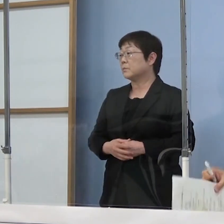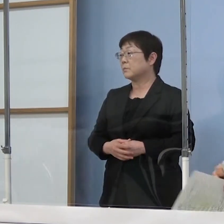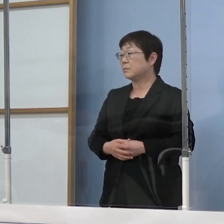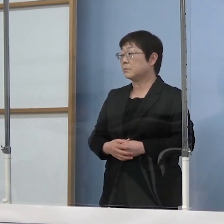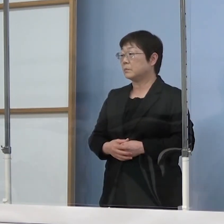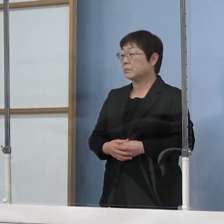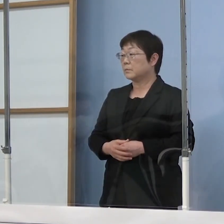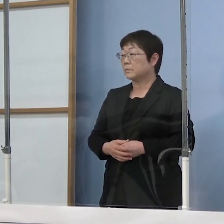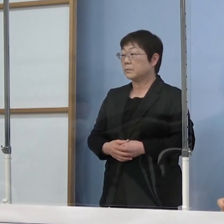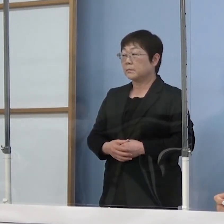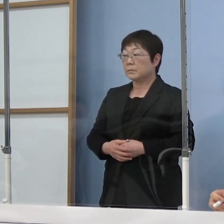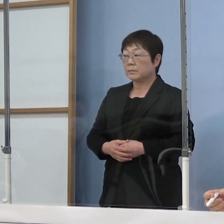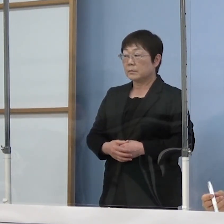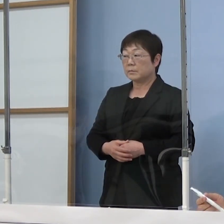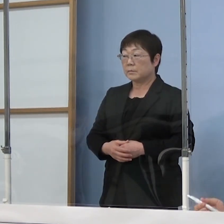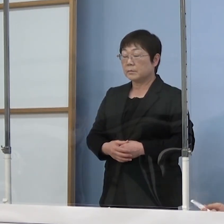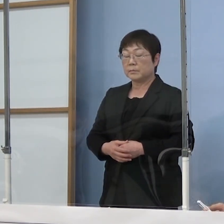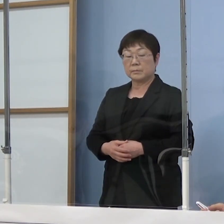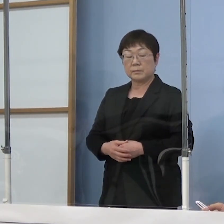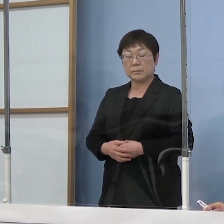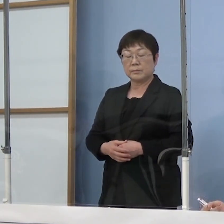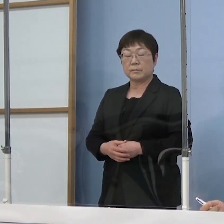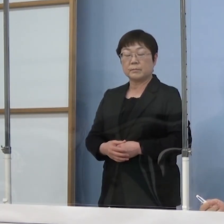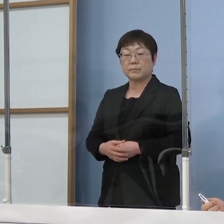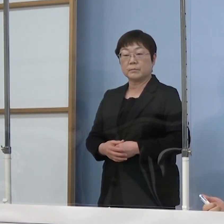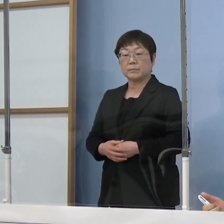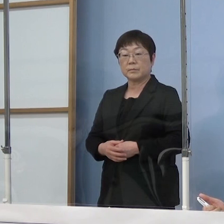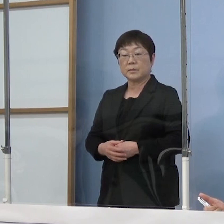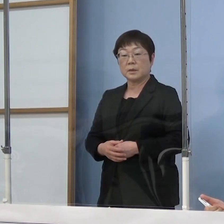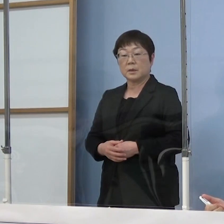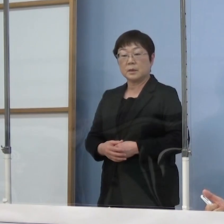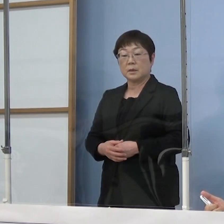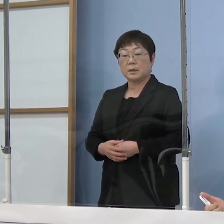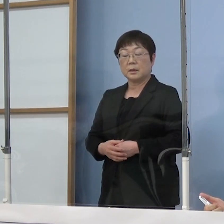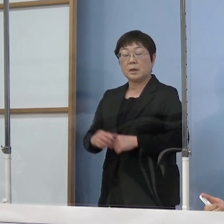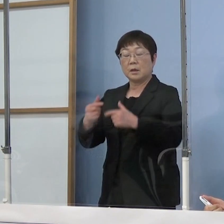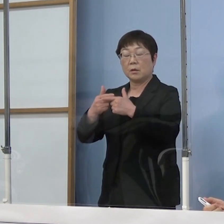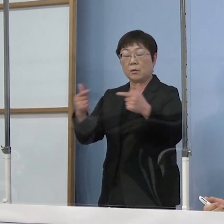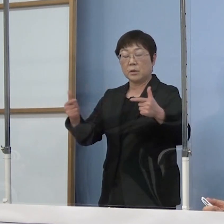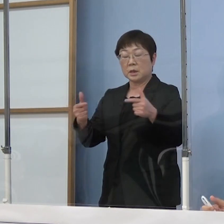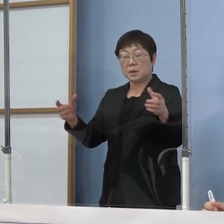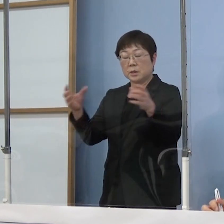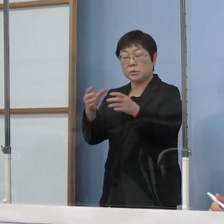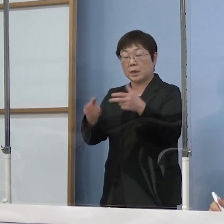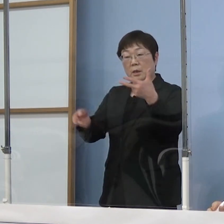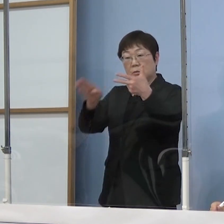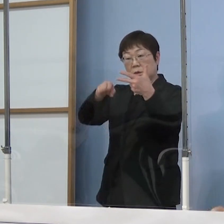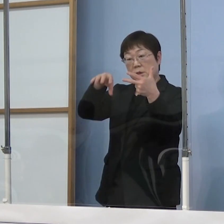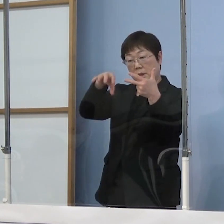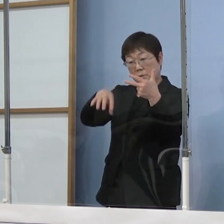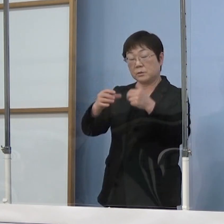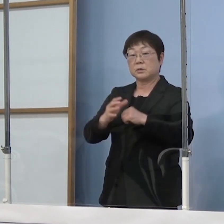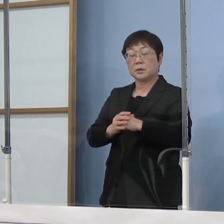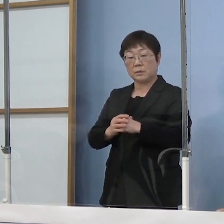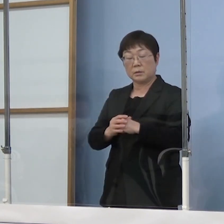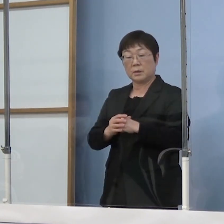ます。細かい話にはなるんですけれども、この大規模集客施設なんですが、東芝号が11なん